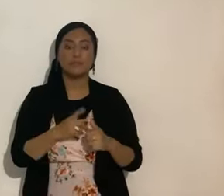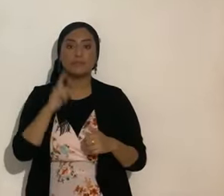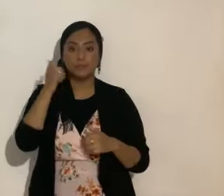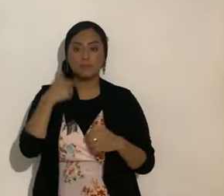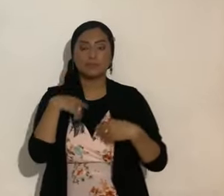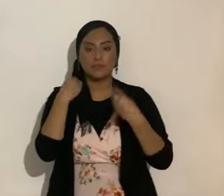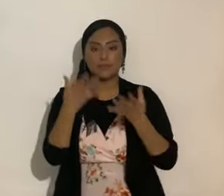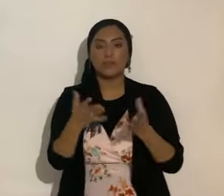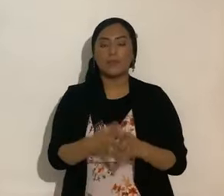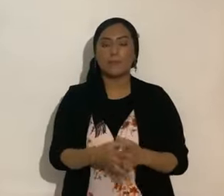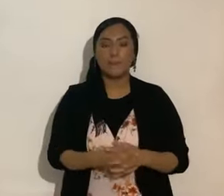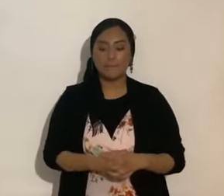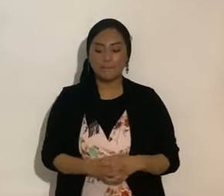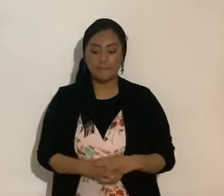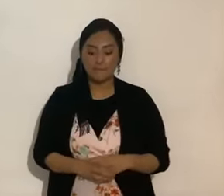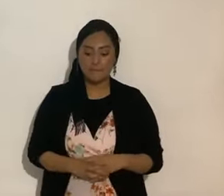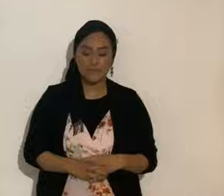se los dicto si gustan.